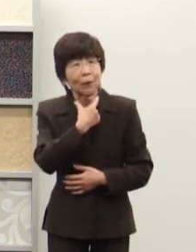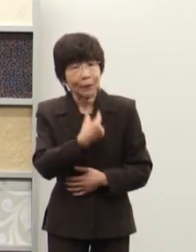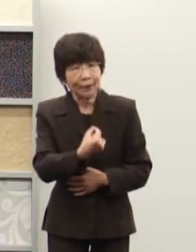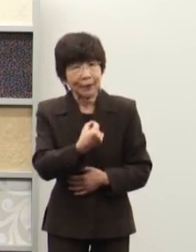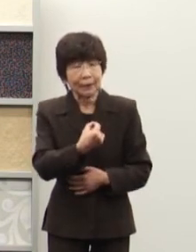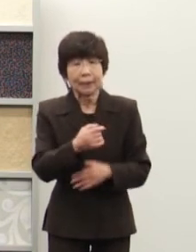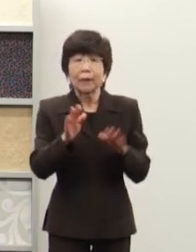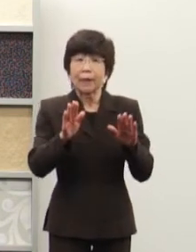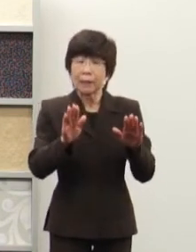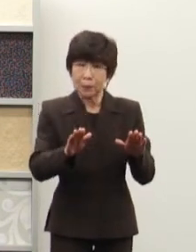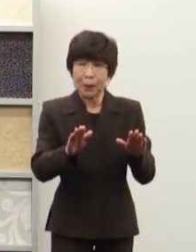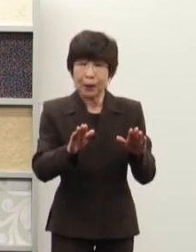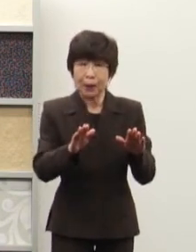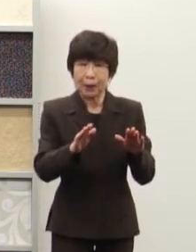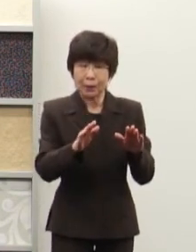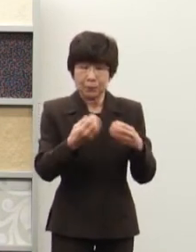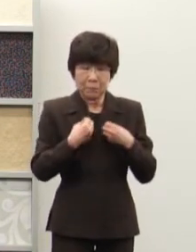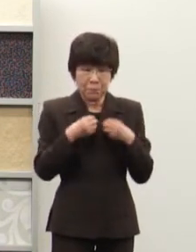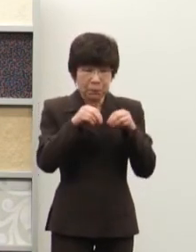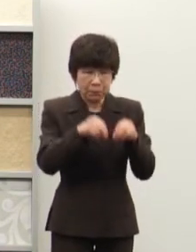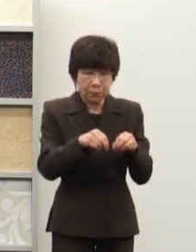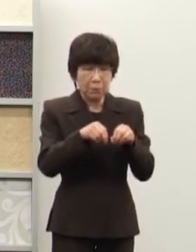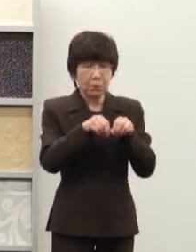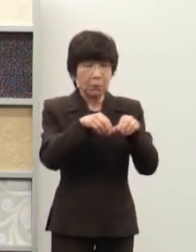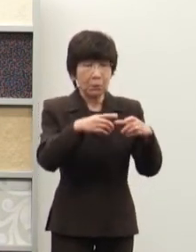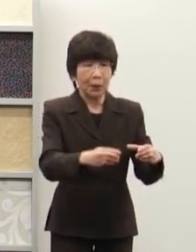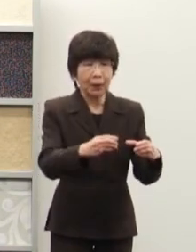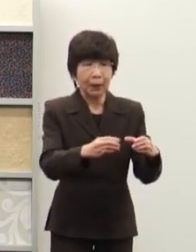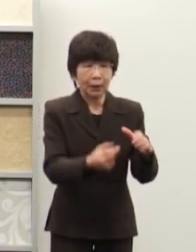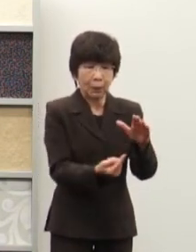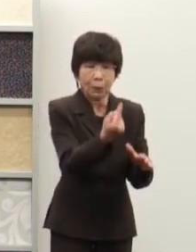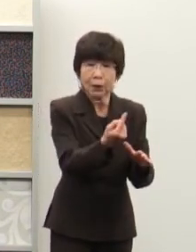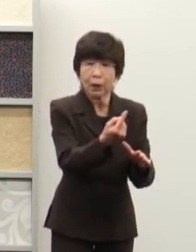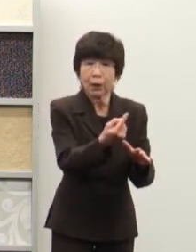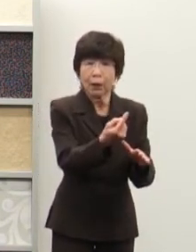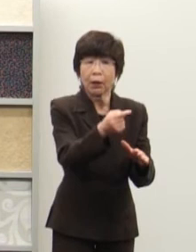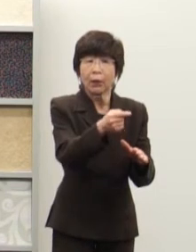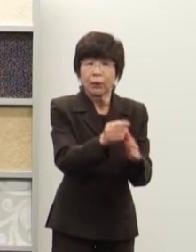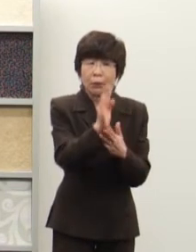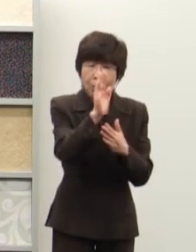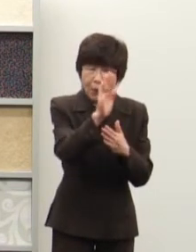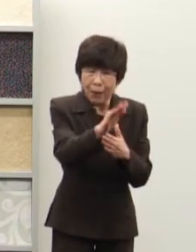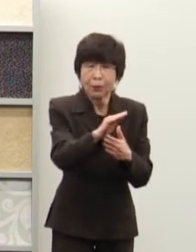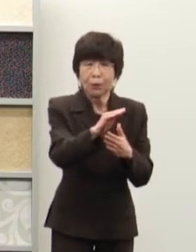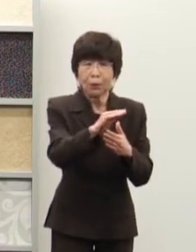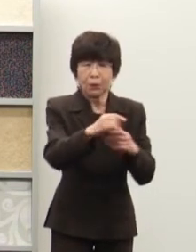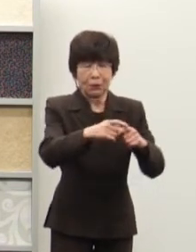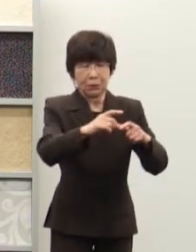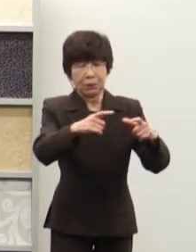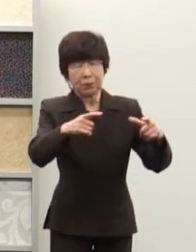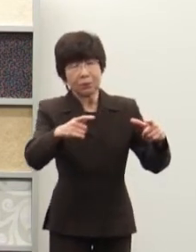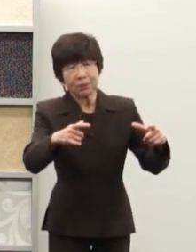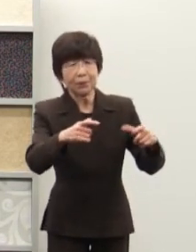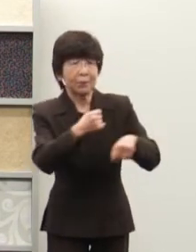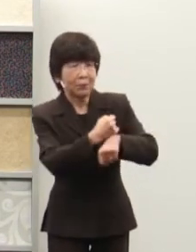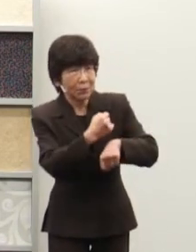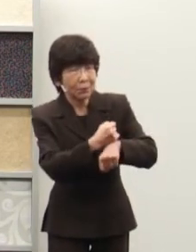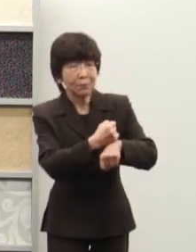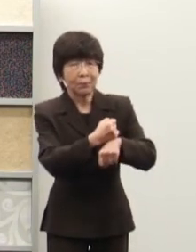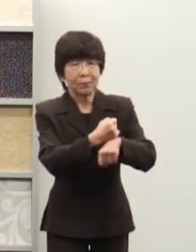ここでとにかくクラスターが出ればですね、おそらくその処理対応というのはさらに大きな、負担となった学校